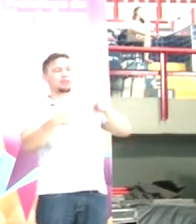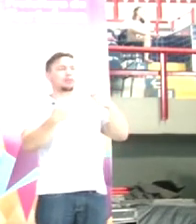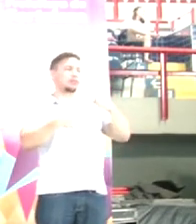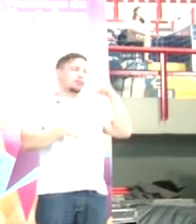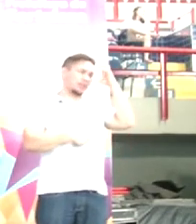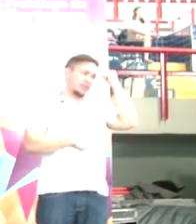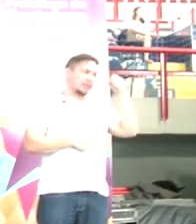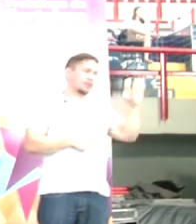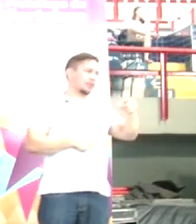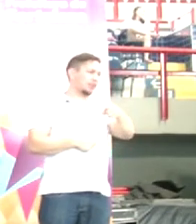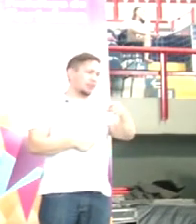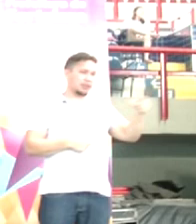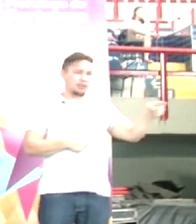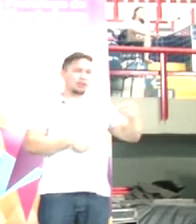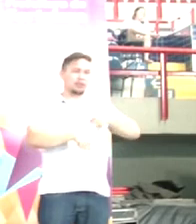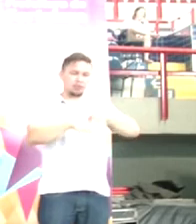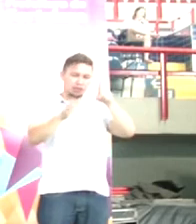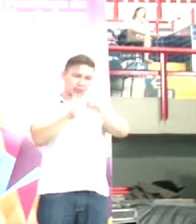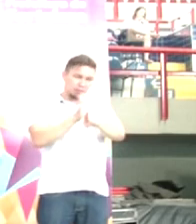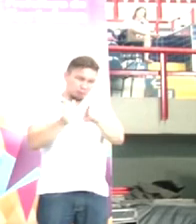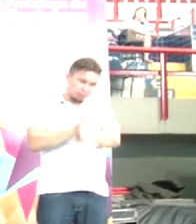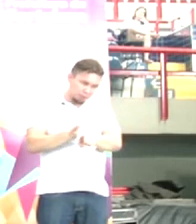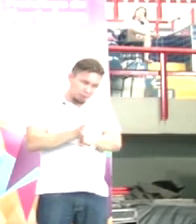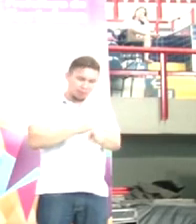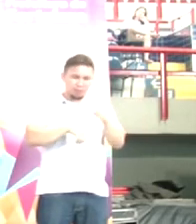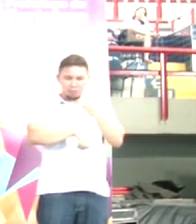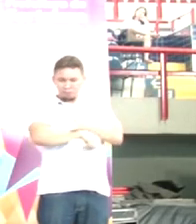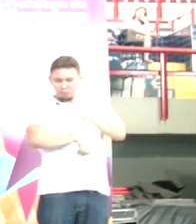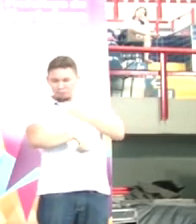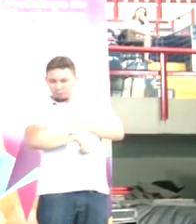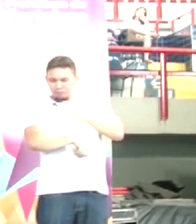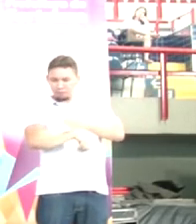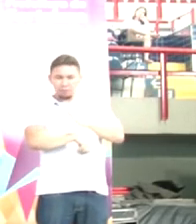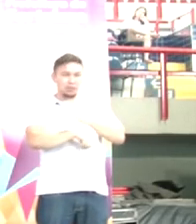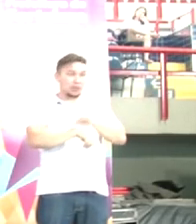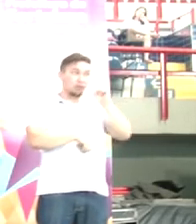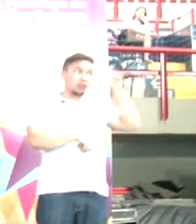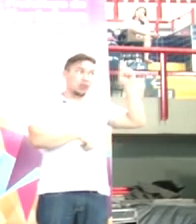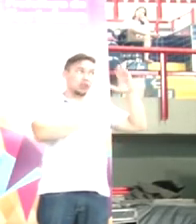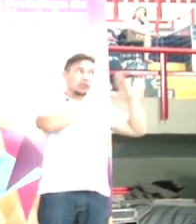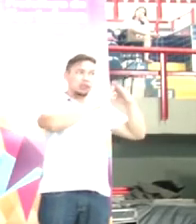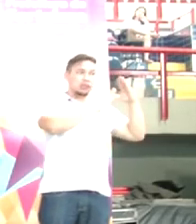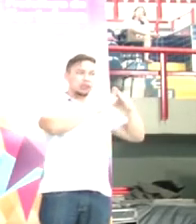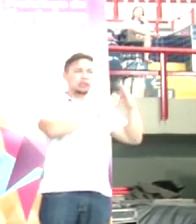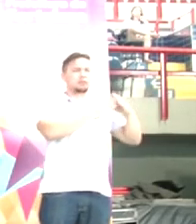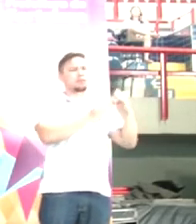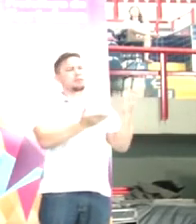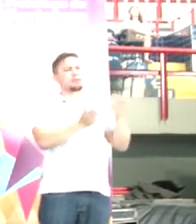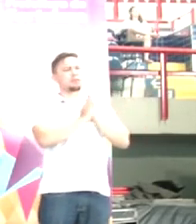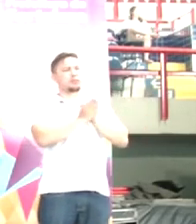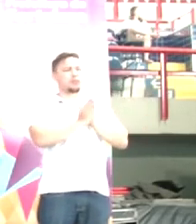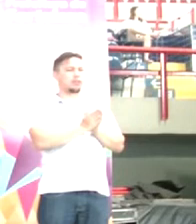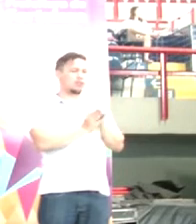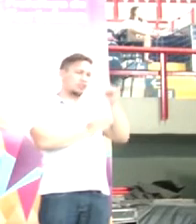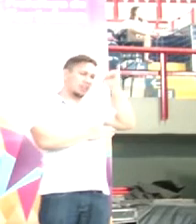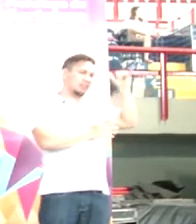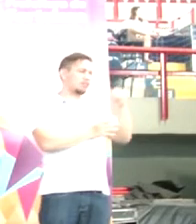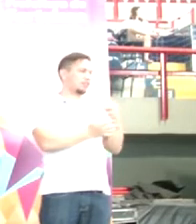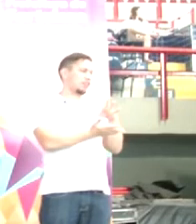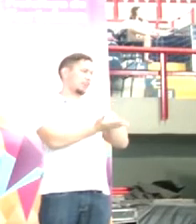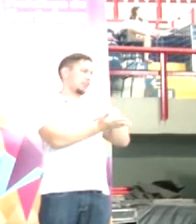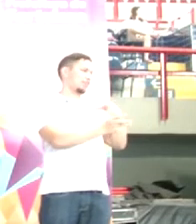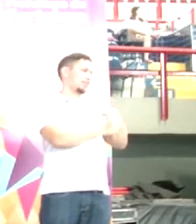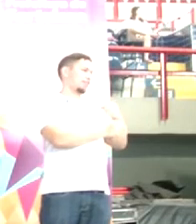na hora das questões, dos exercícios de matemática, estudando em casa, faça as continhas